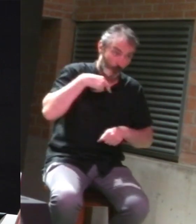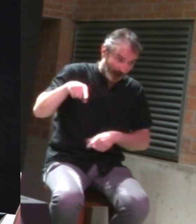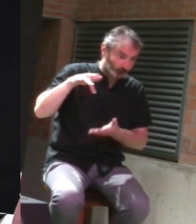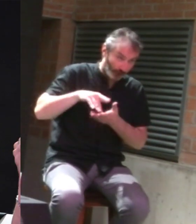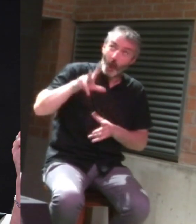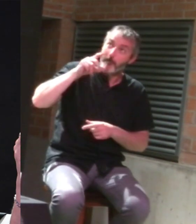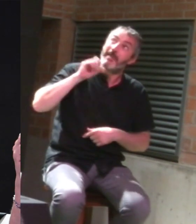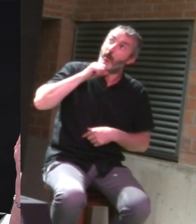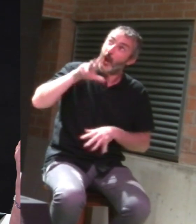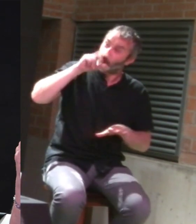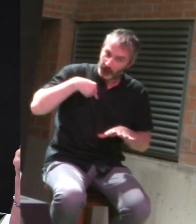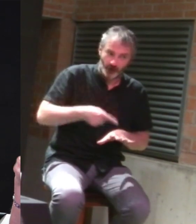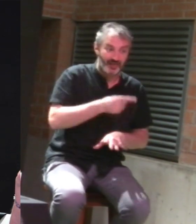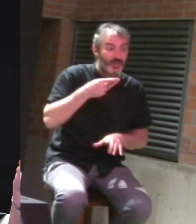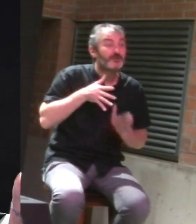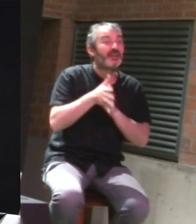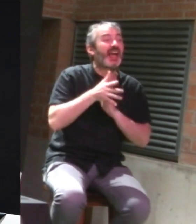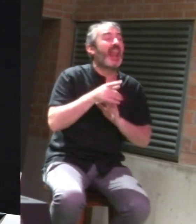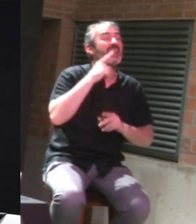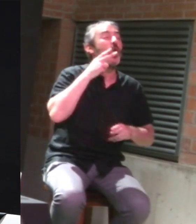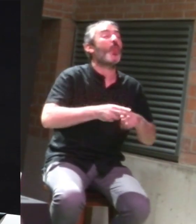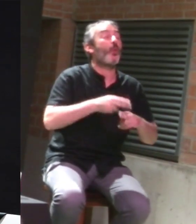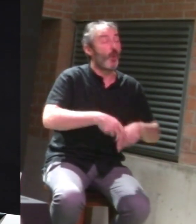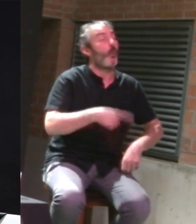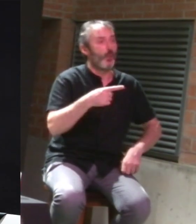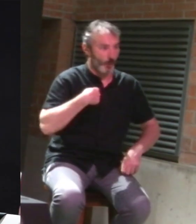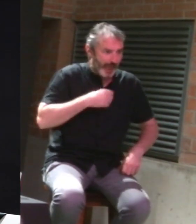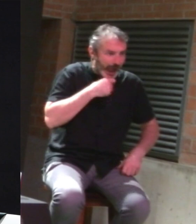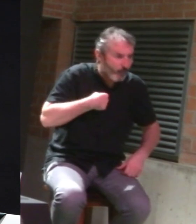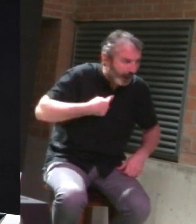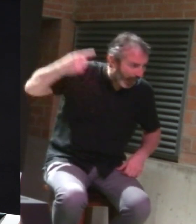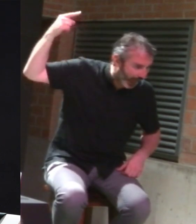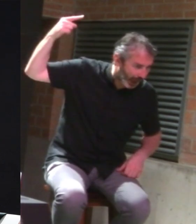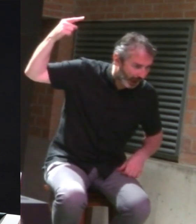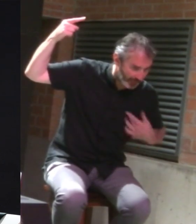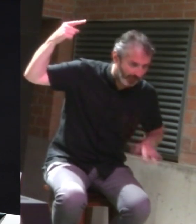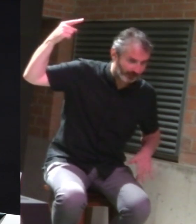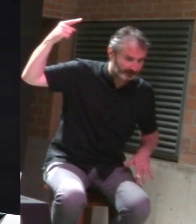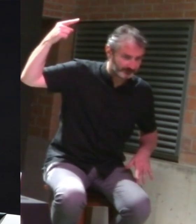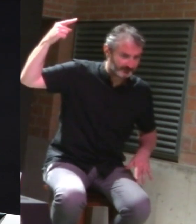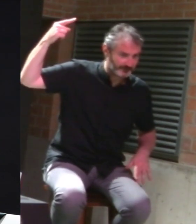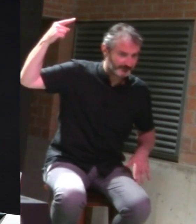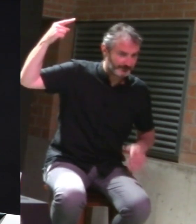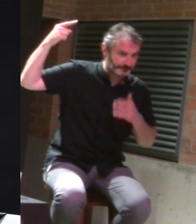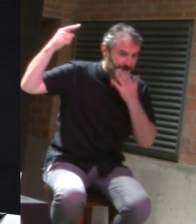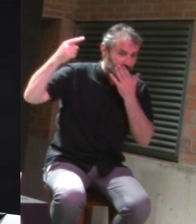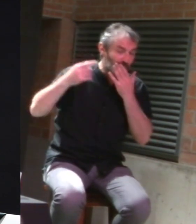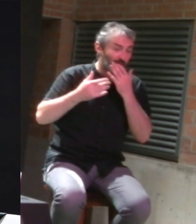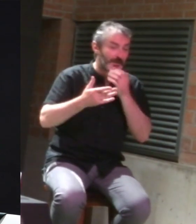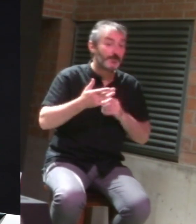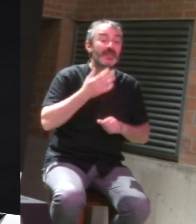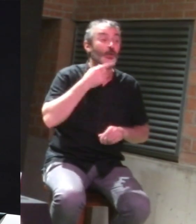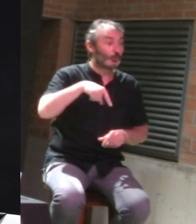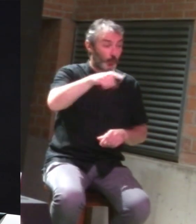ens ho inventem, la Laura i jo, això de l'explotació infantil, que té molt a veure amb la vaga de la Constància, sinó que si ara aneu a